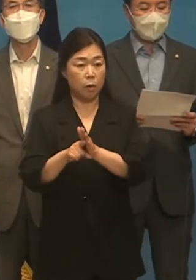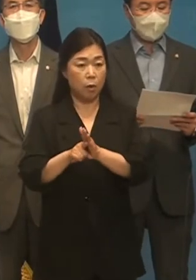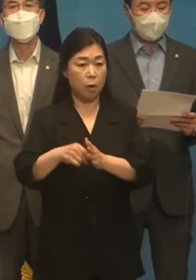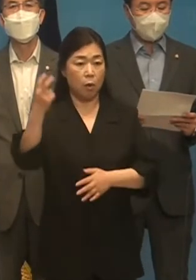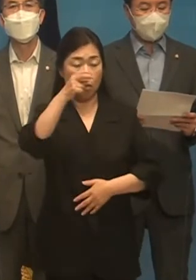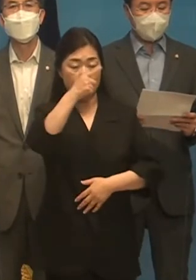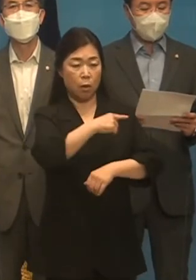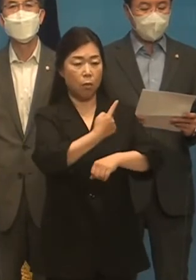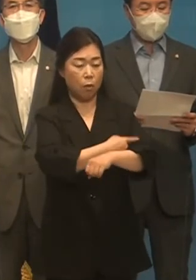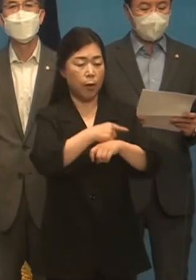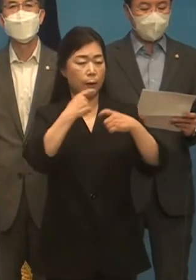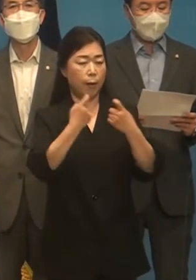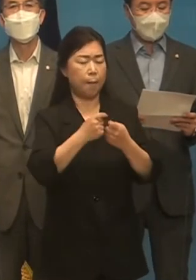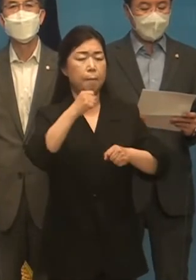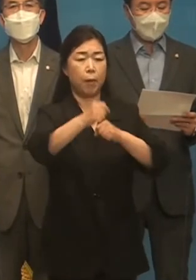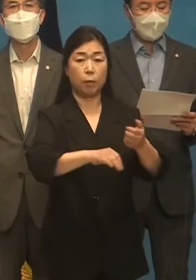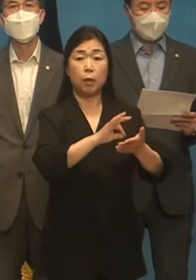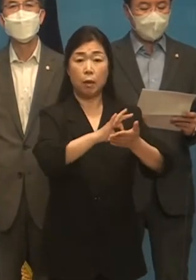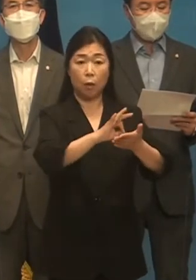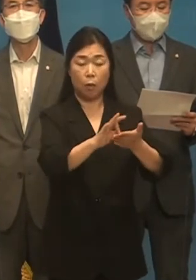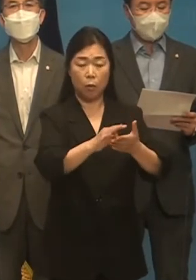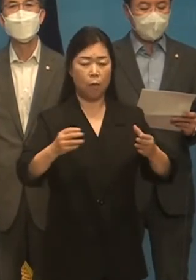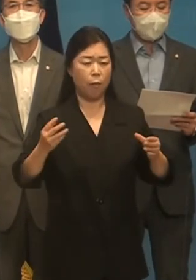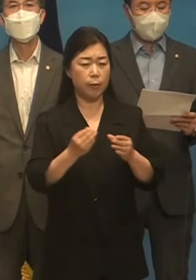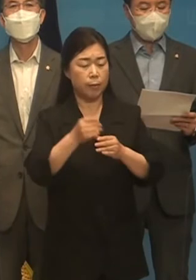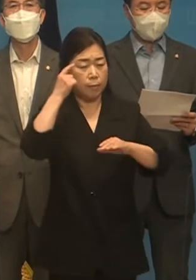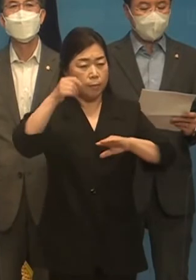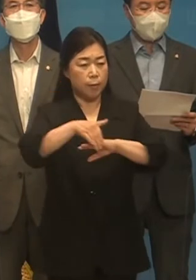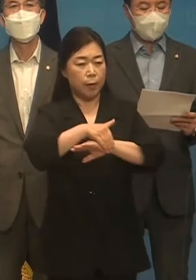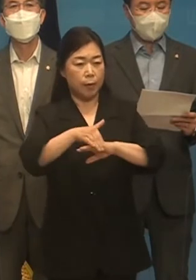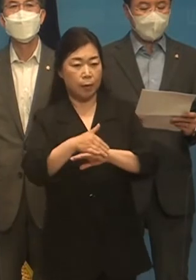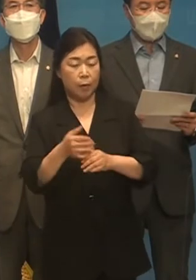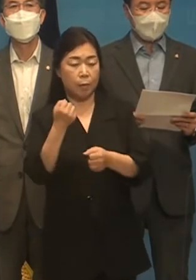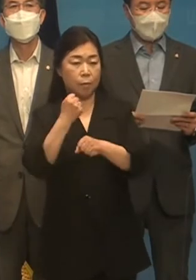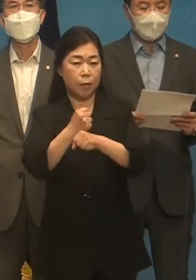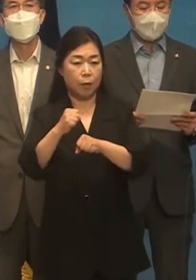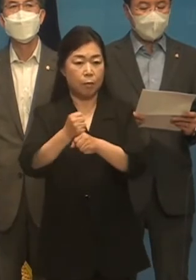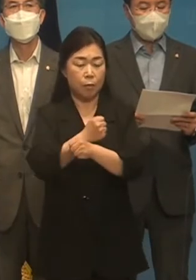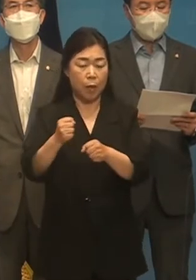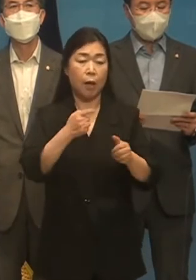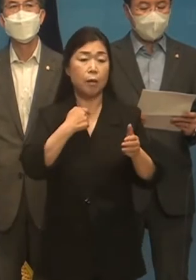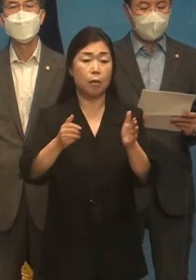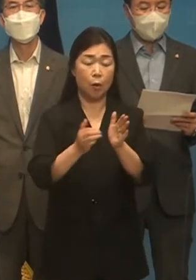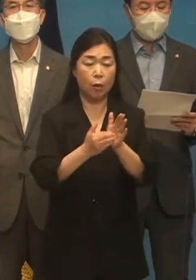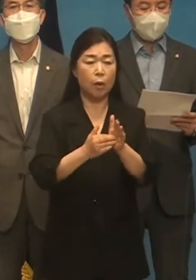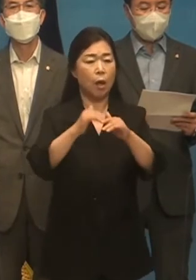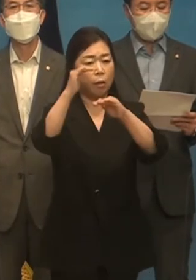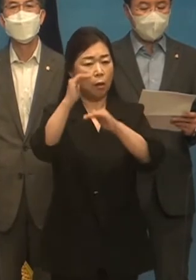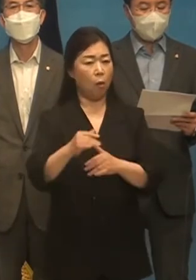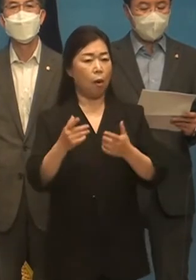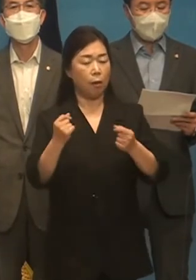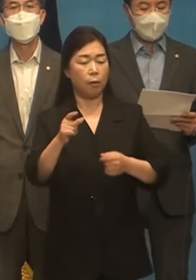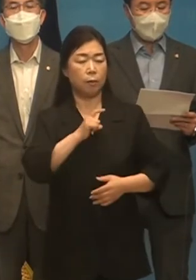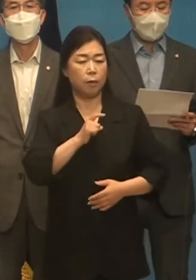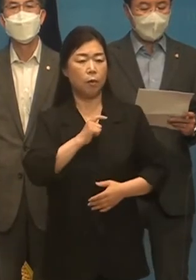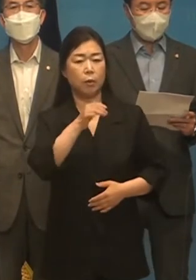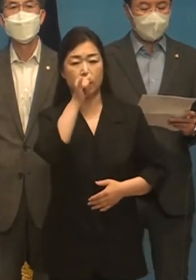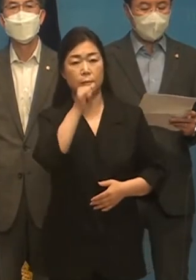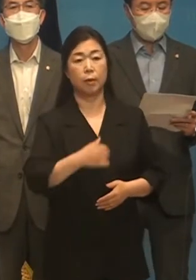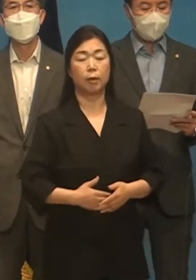검찰권을 사유화하여 완전히 짜맞춰진 사건을 만들어보려 했던 것은 아니었나 하는 의혹이